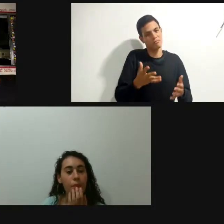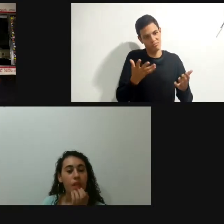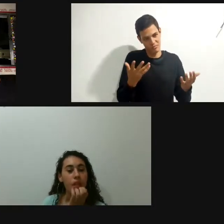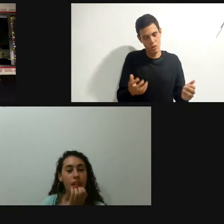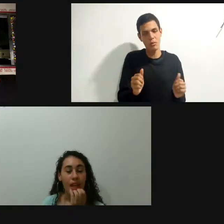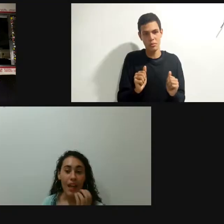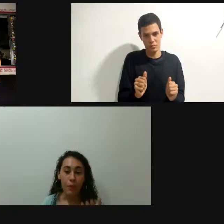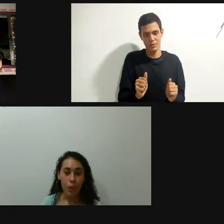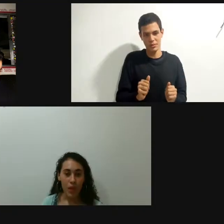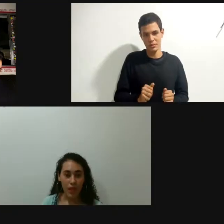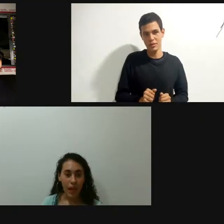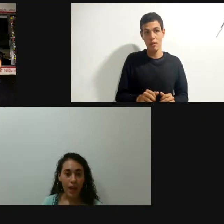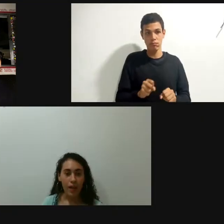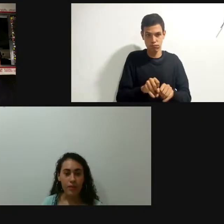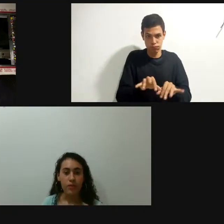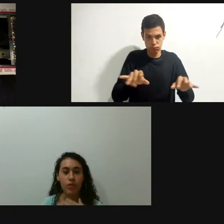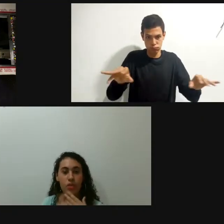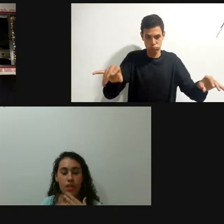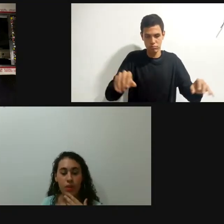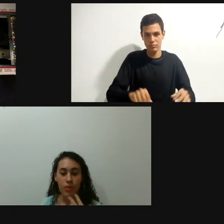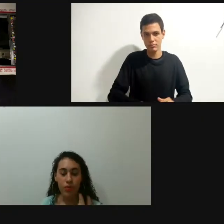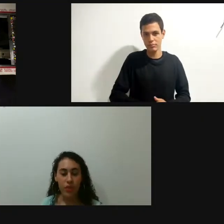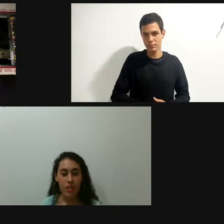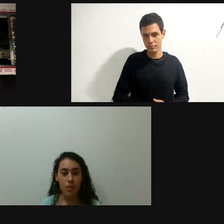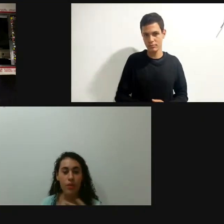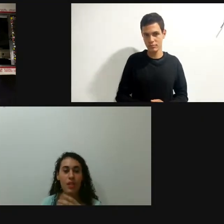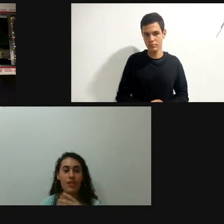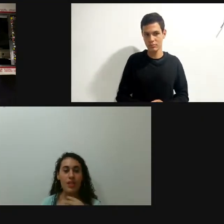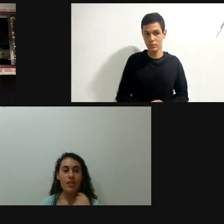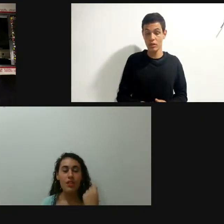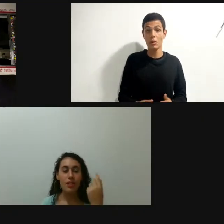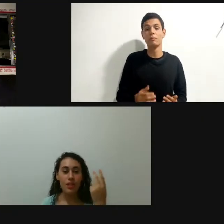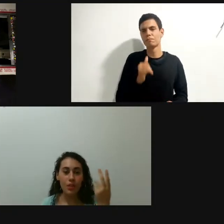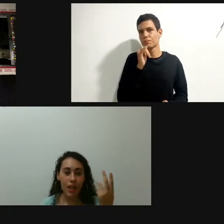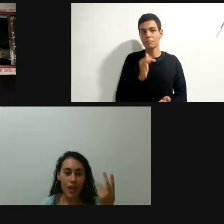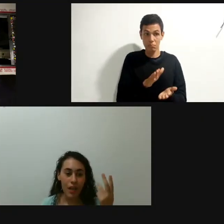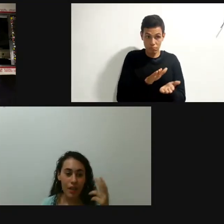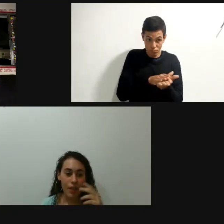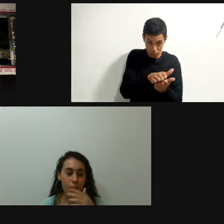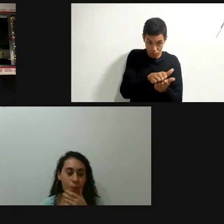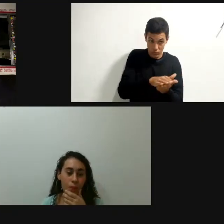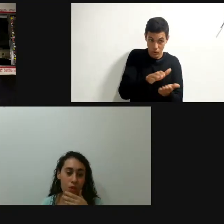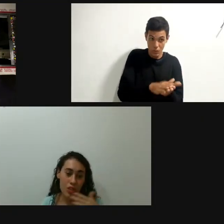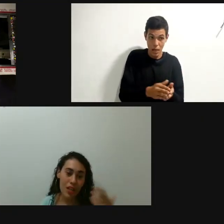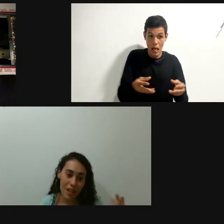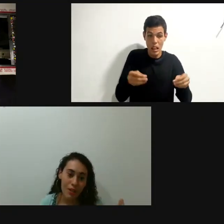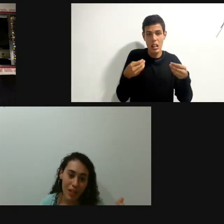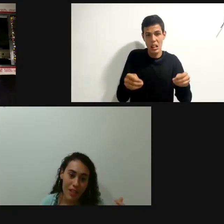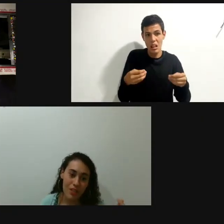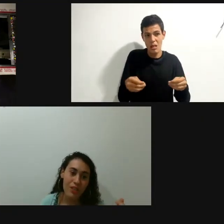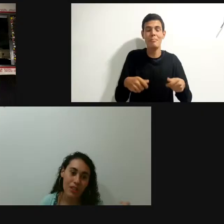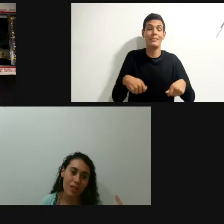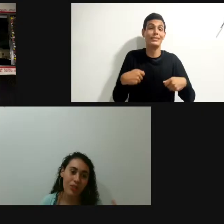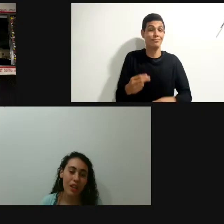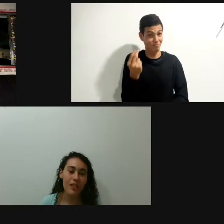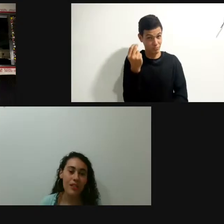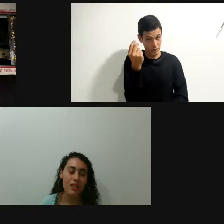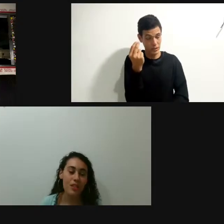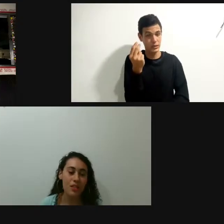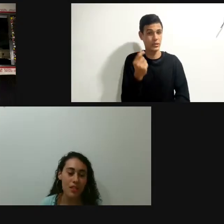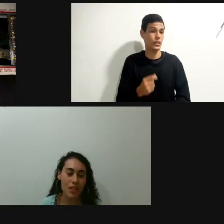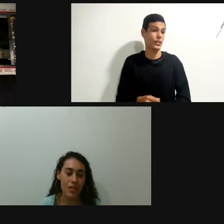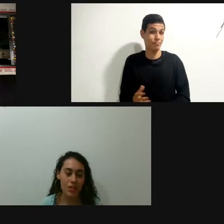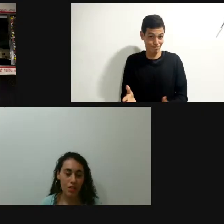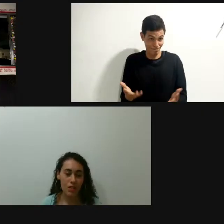Porque publicar um livro físico exige um dinheiro, né? A gente querendo falar,